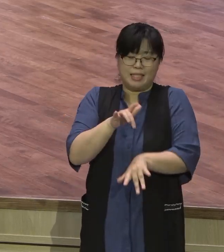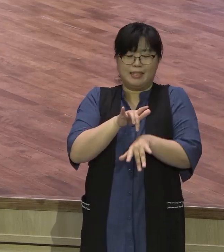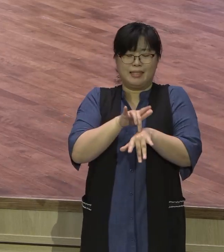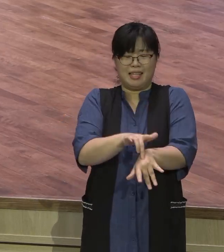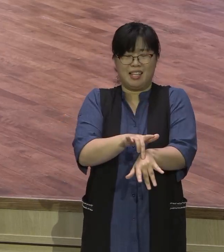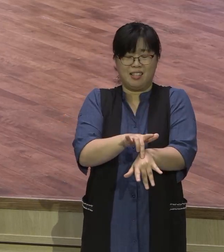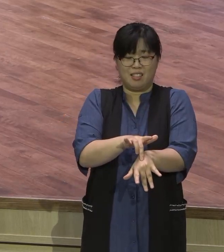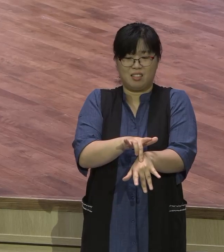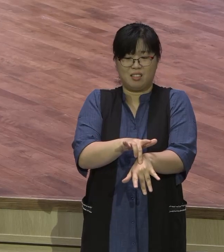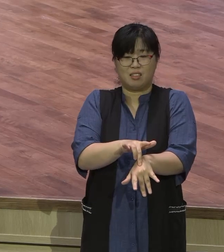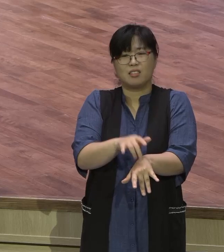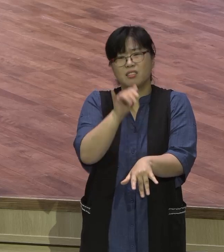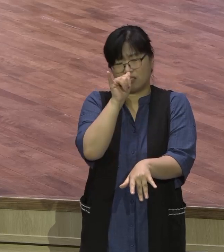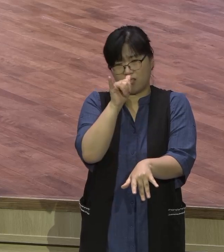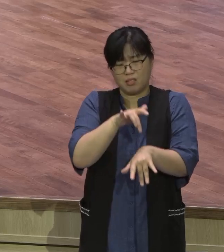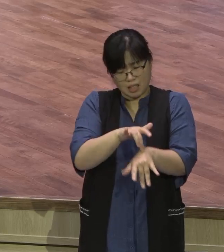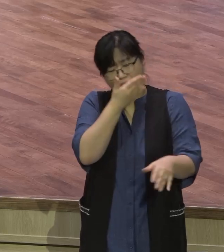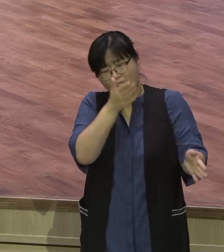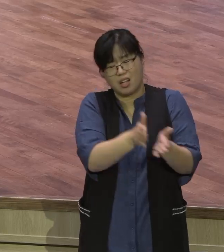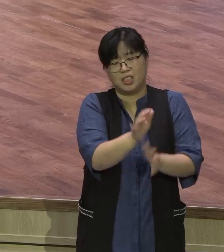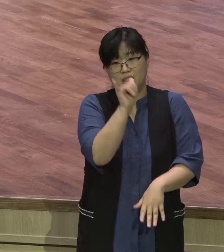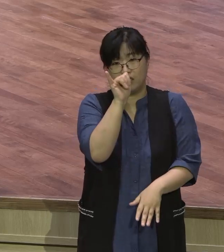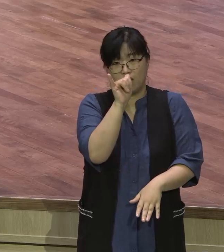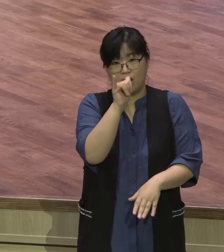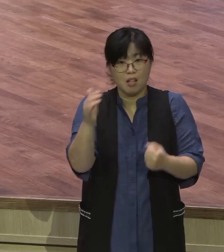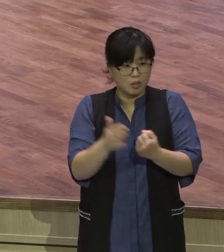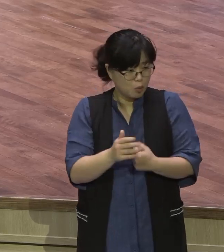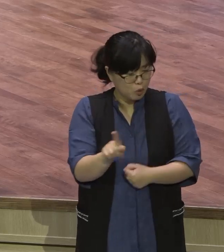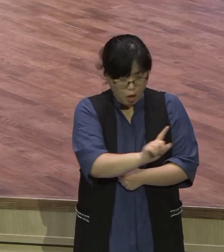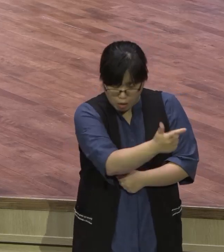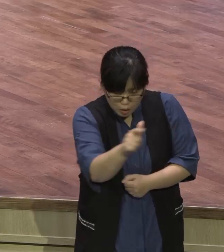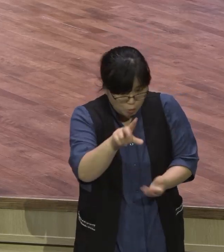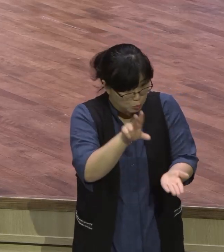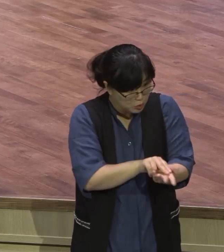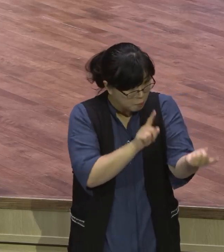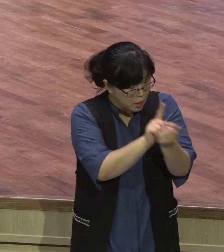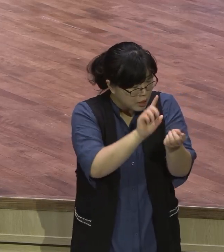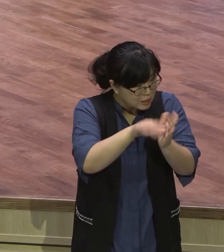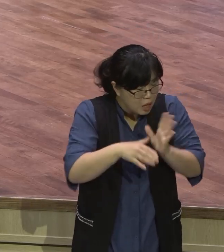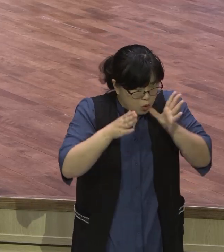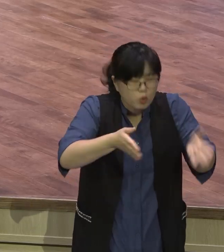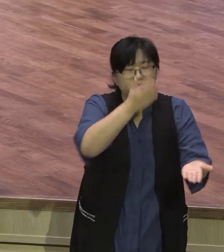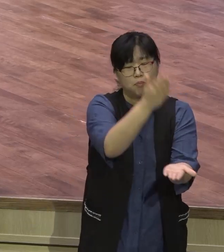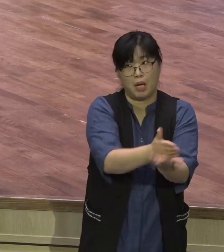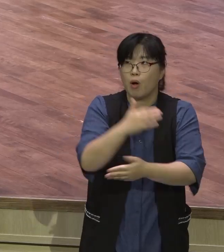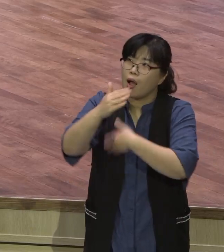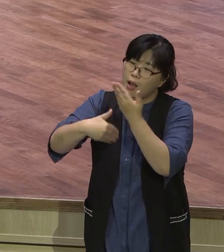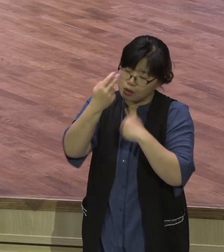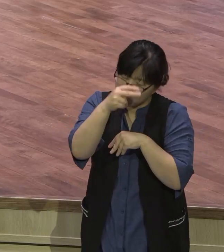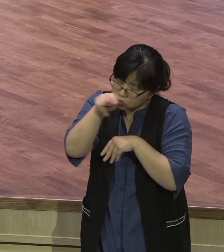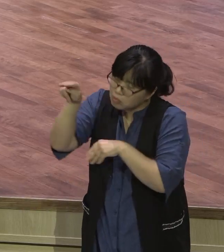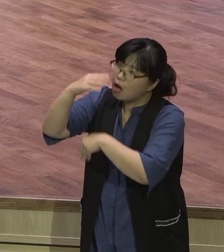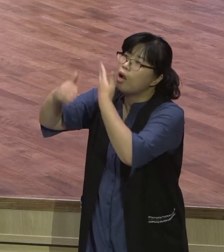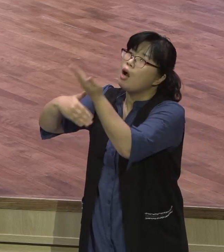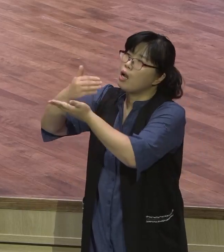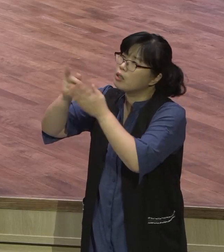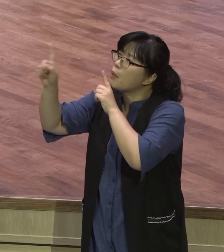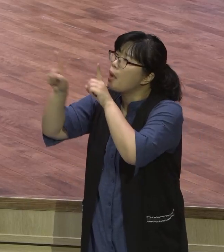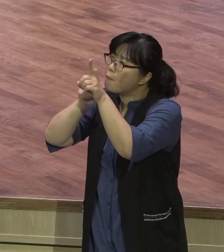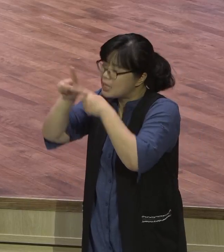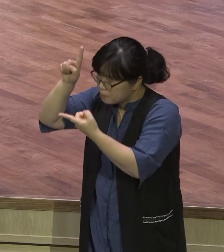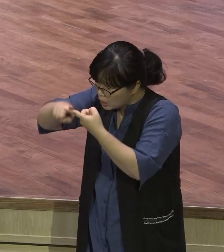속아요 그리고 작게 합리화합니다 변명합니다 여러분 어떻게만 속습니까 말씀을 그대로